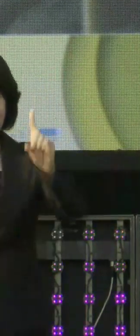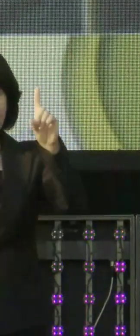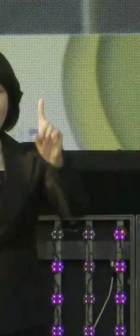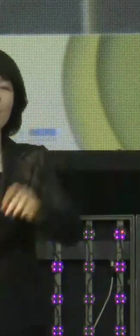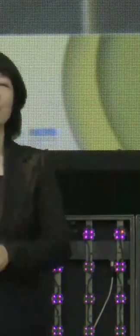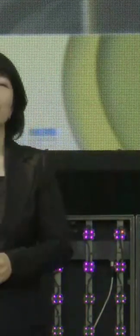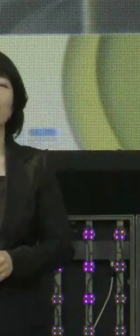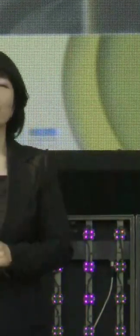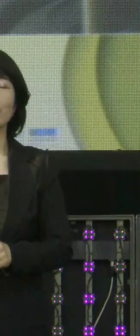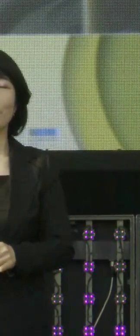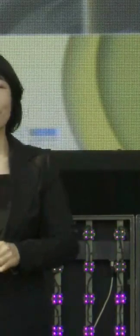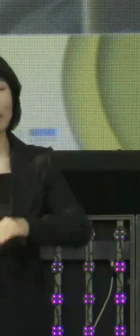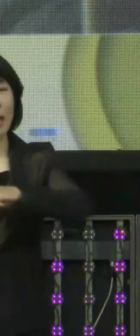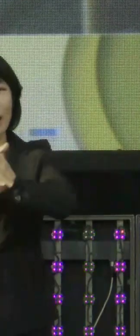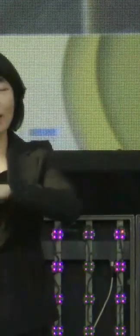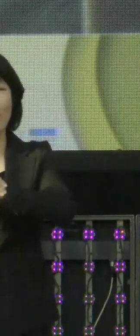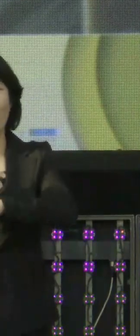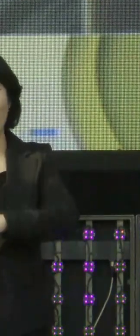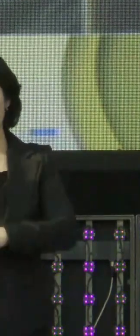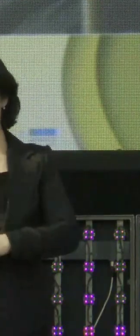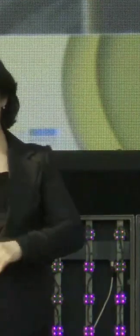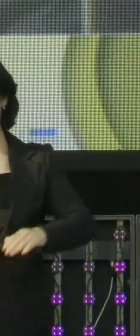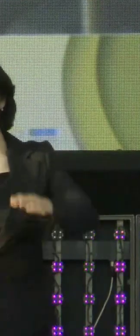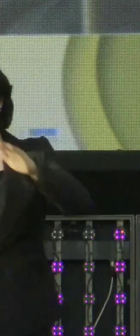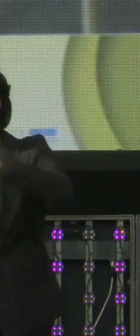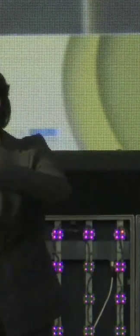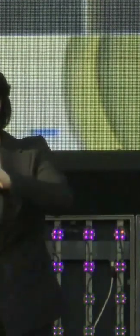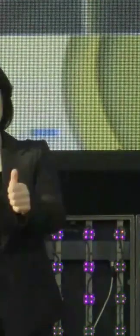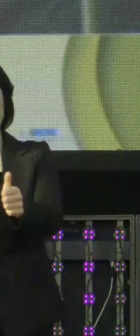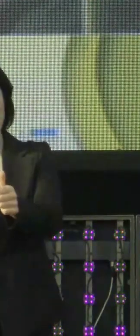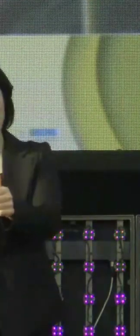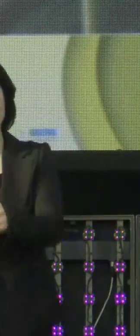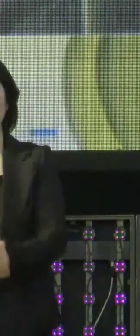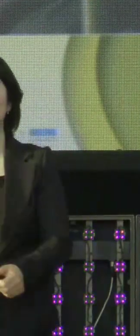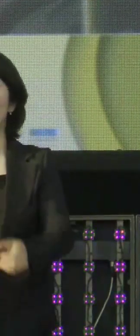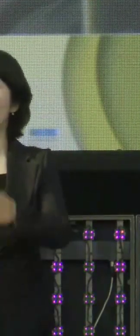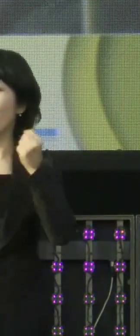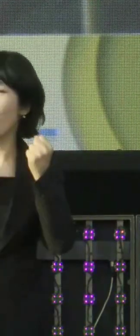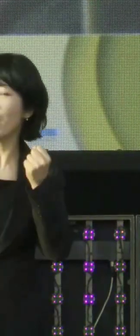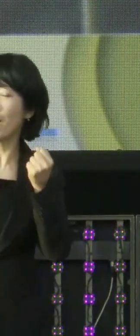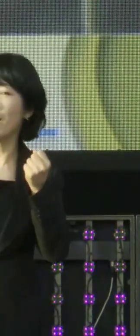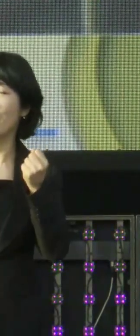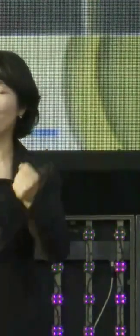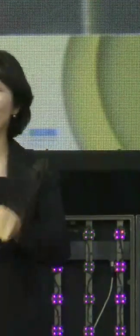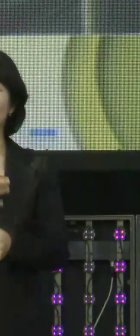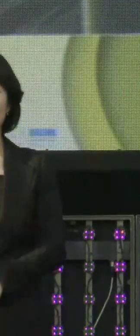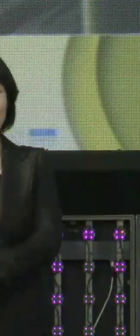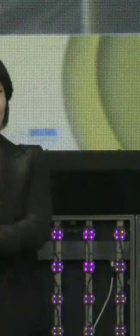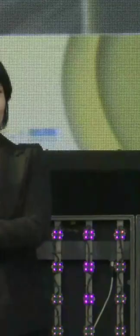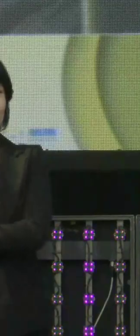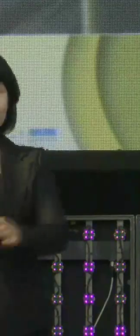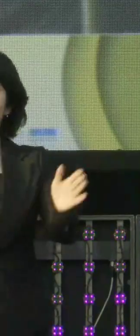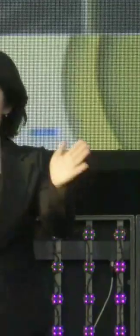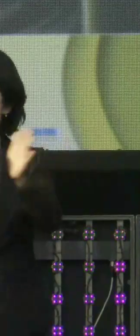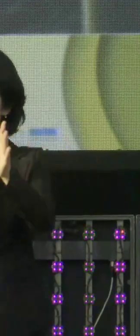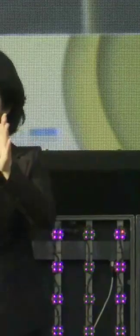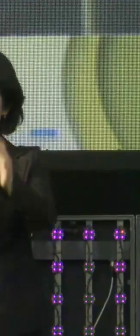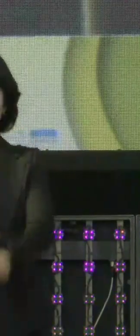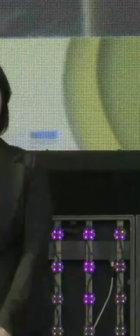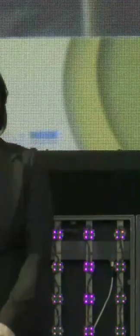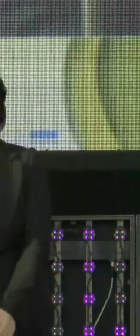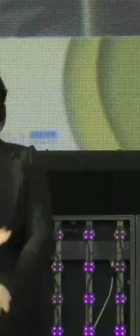여러분 계획하시는 모든 일을 멋지게 이뤄내시고 건승하시기를 기원드리면서 저의 축사 가름하겠습니다. 여러분